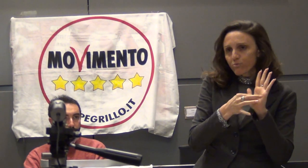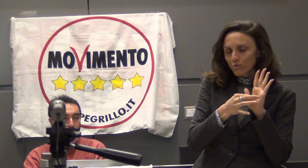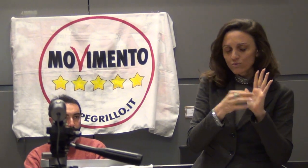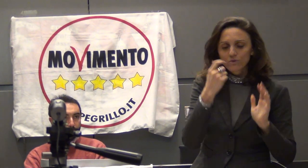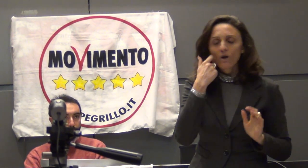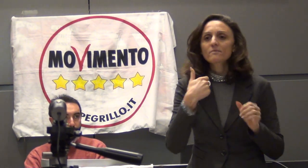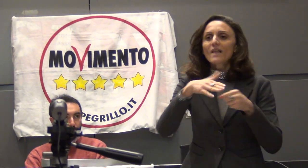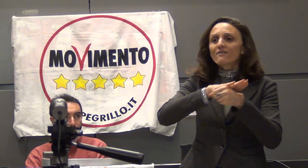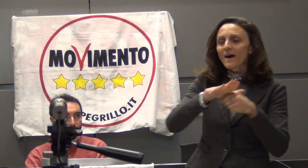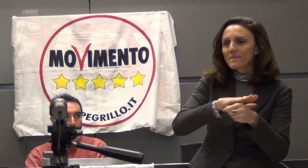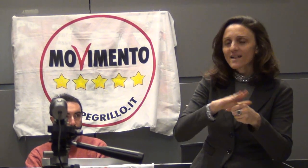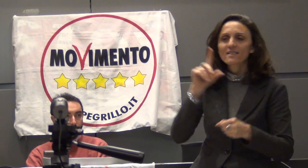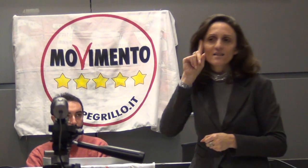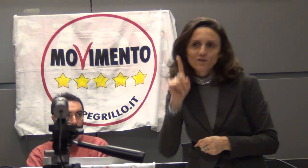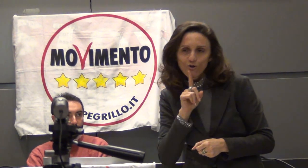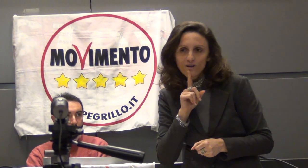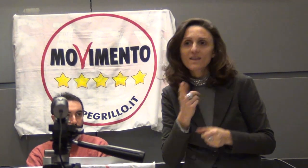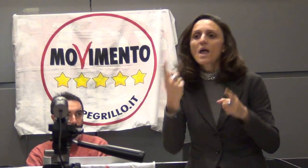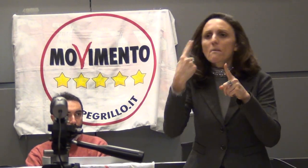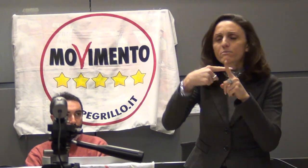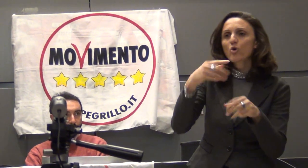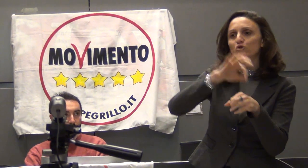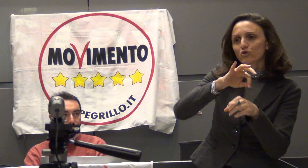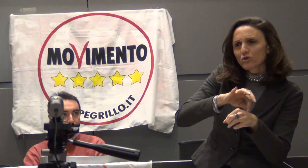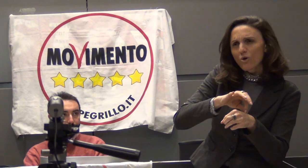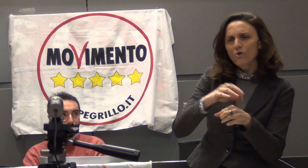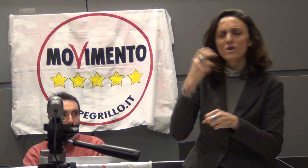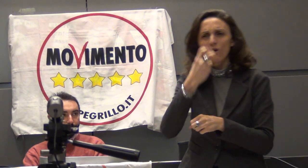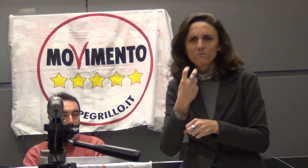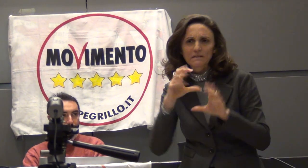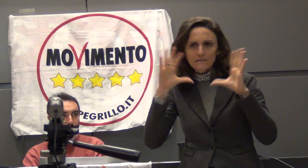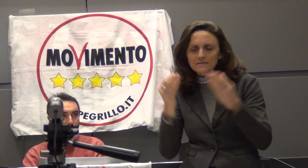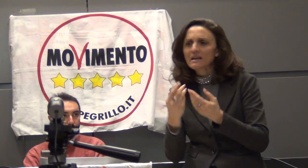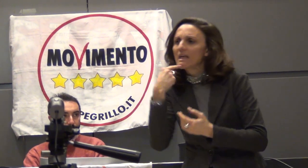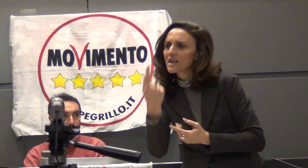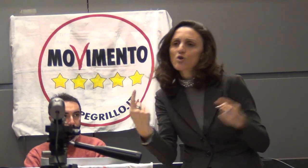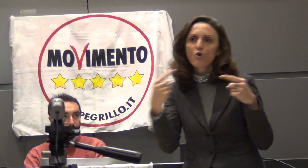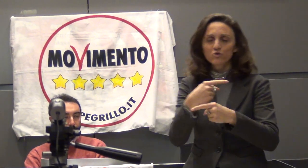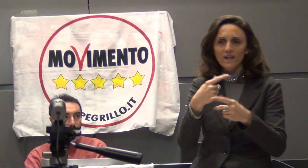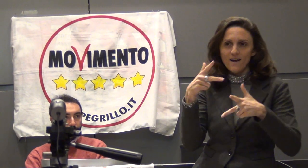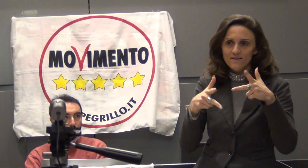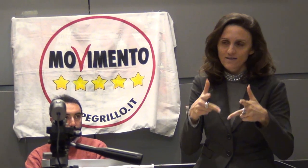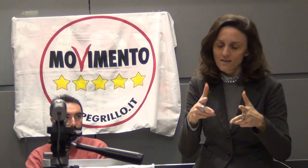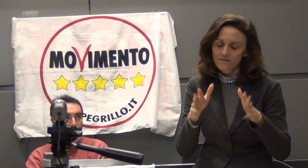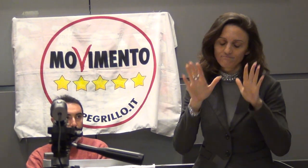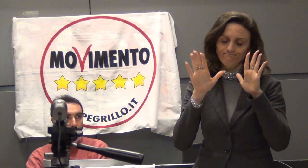lo sviluppo della lingua per il bambino. Nella famiglia delle persone sorde, insieme ai dottori,